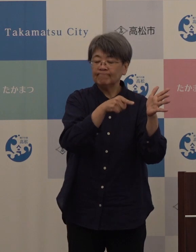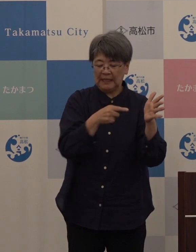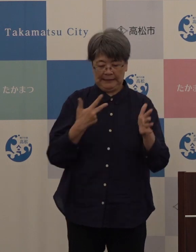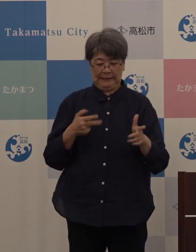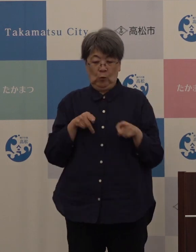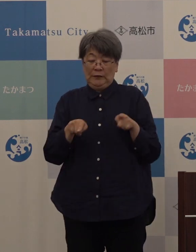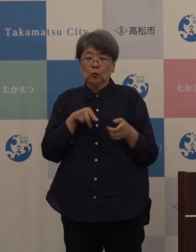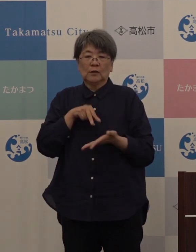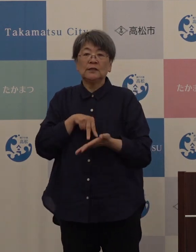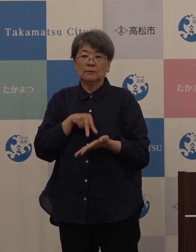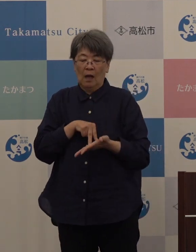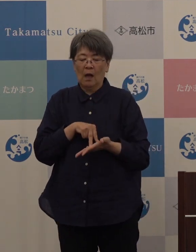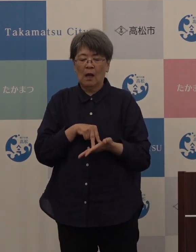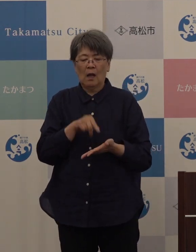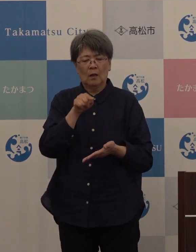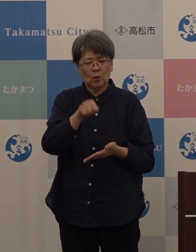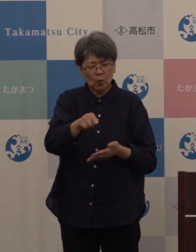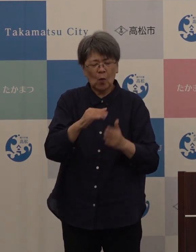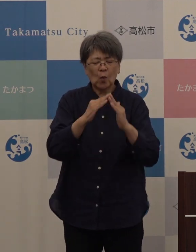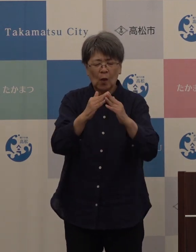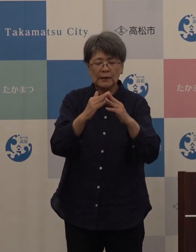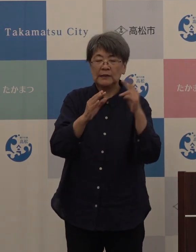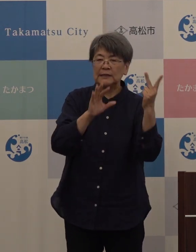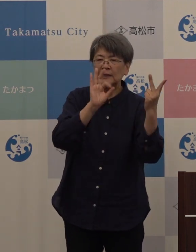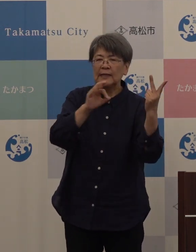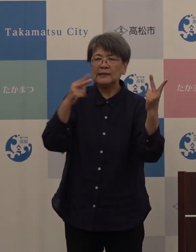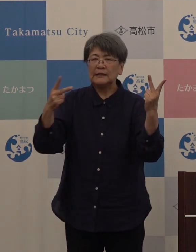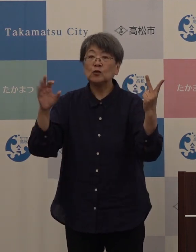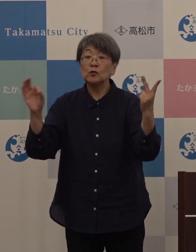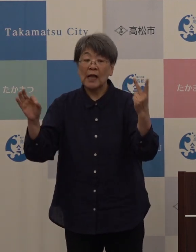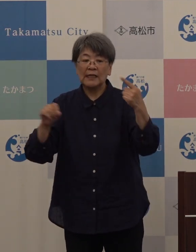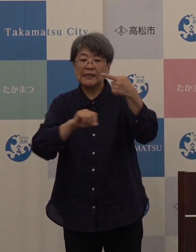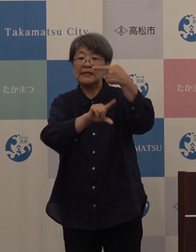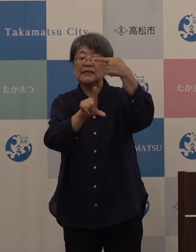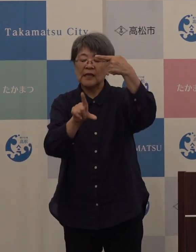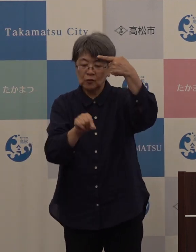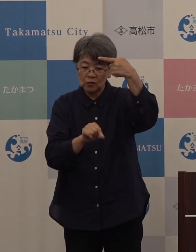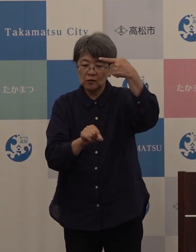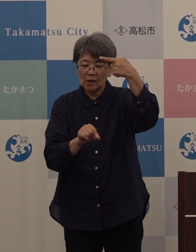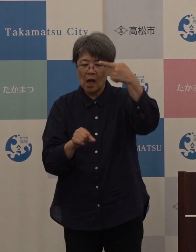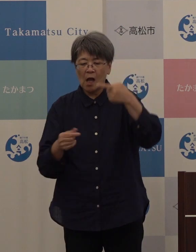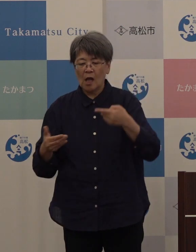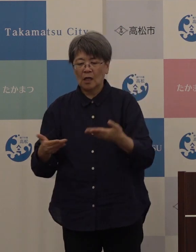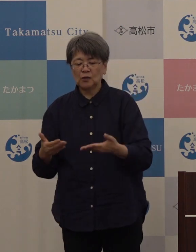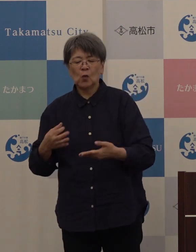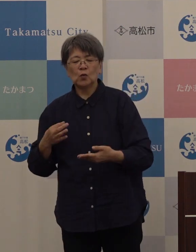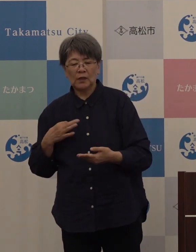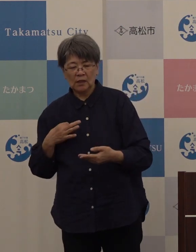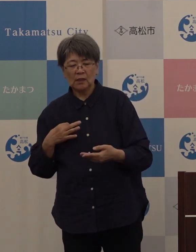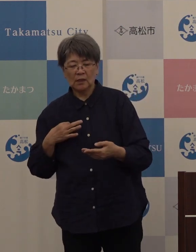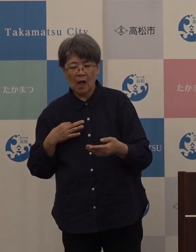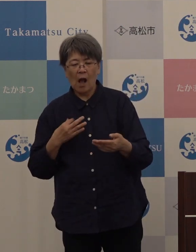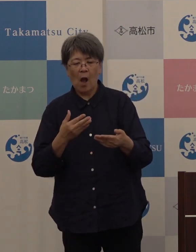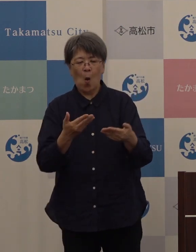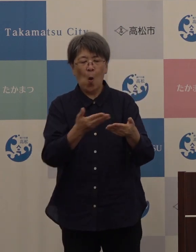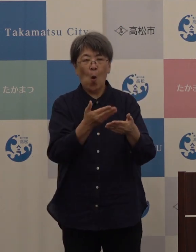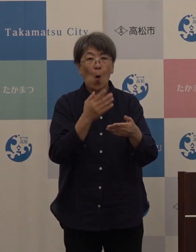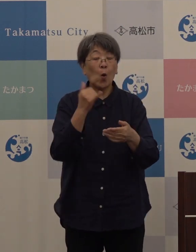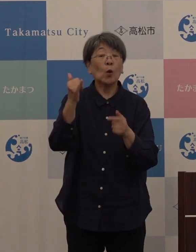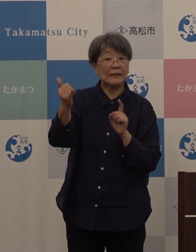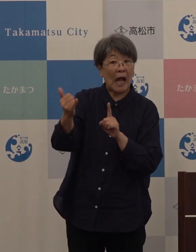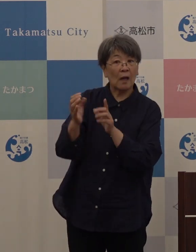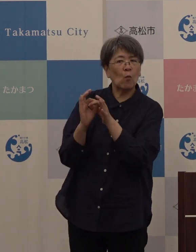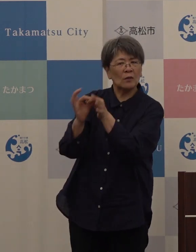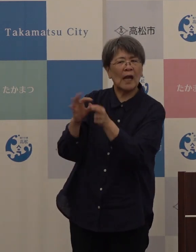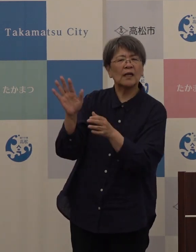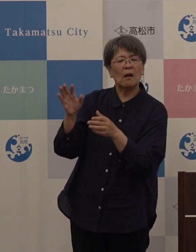思うんですけれども、まあ、2020年1月に職員や保護者からまあ内部告発が市の方にあって、それからまあ今